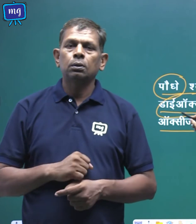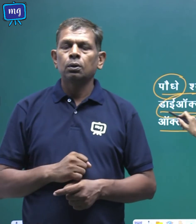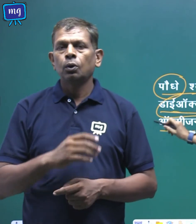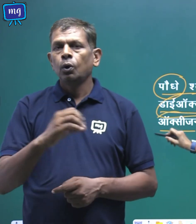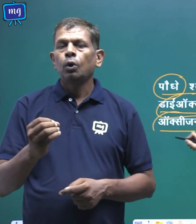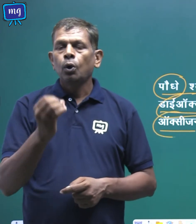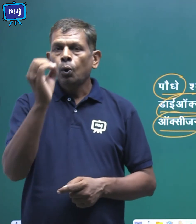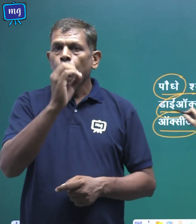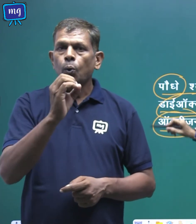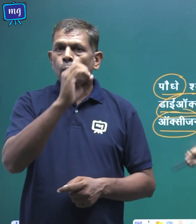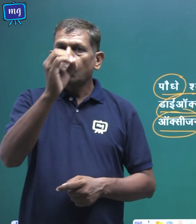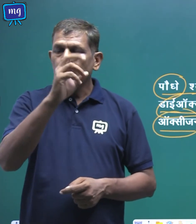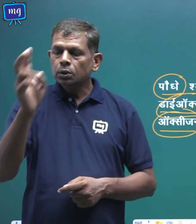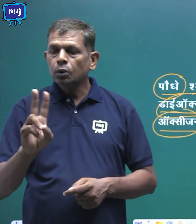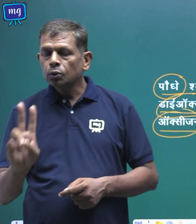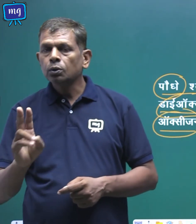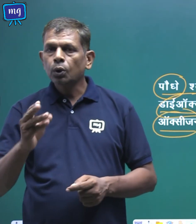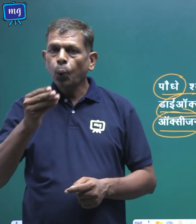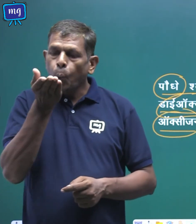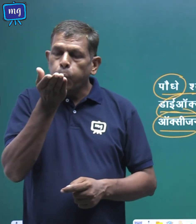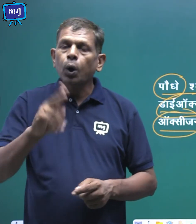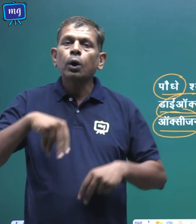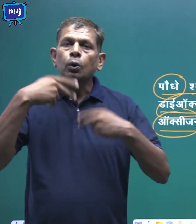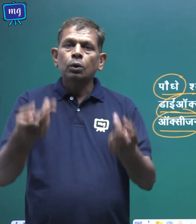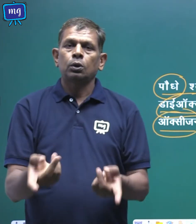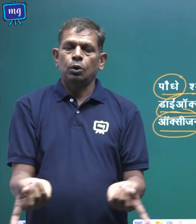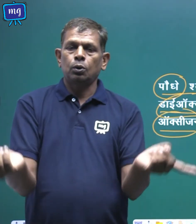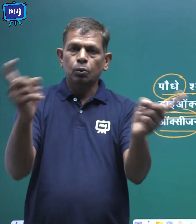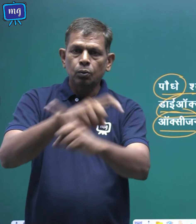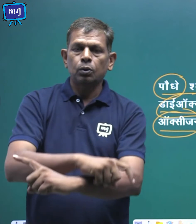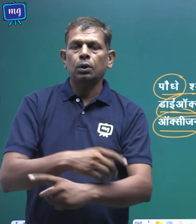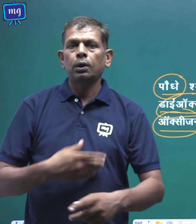और ऑक्सीजन छोड़ते हैं। उल्टा है।